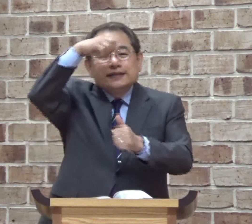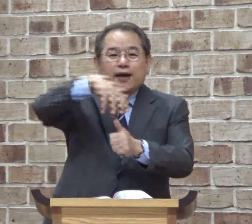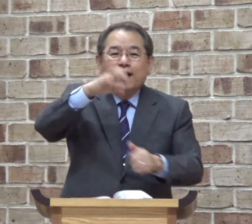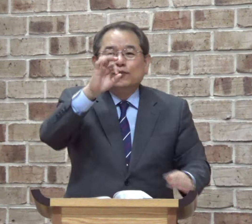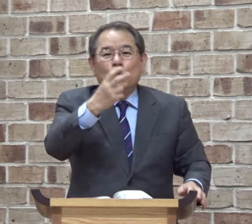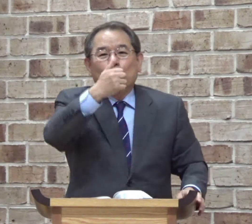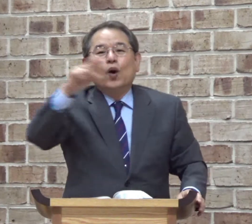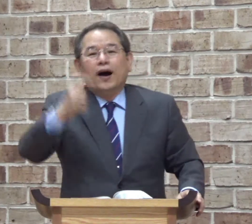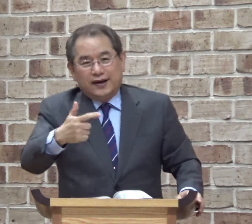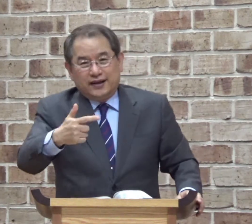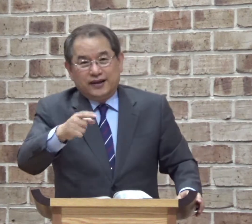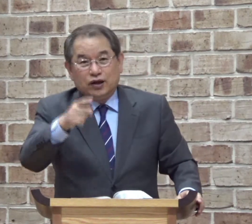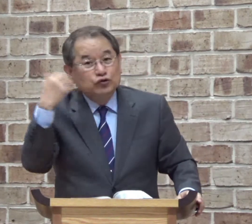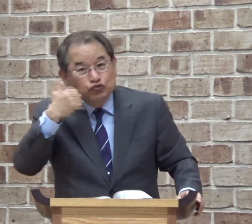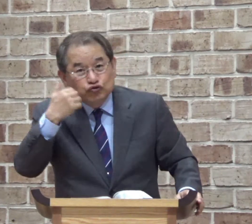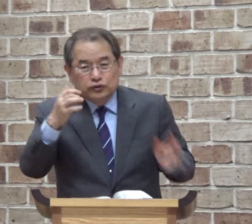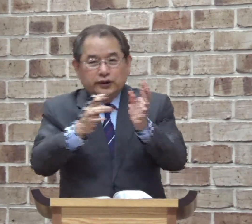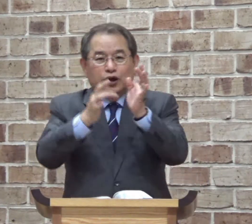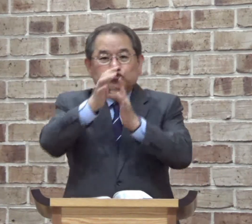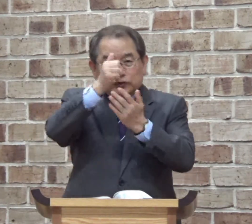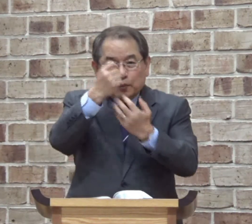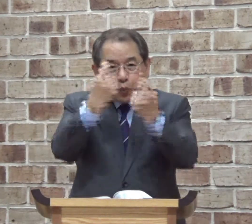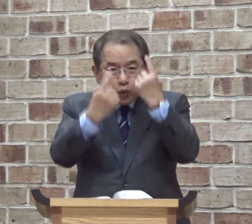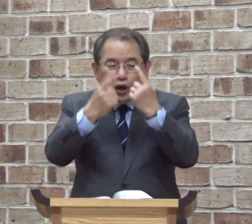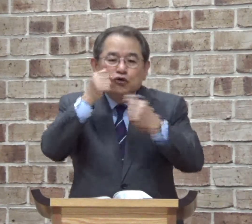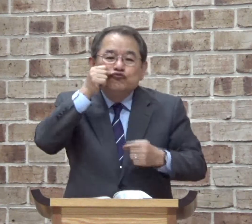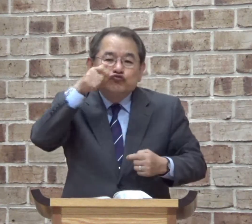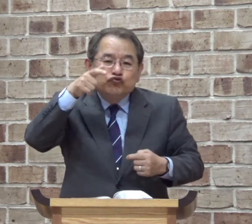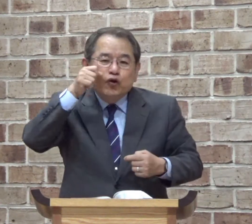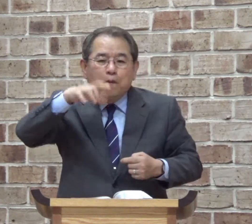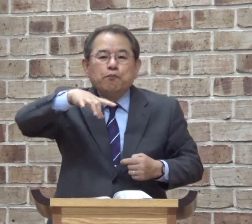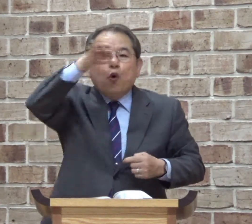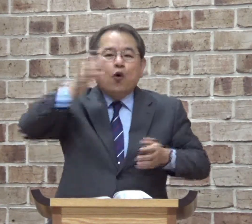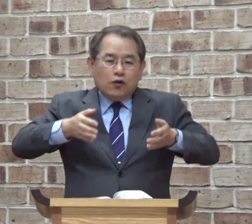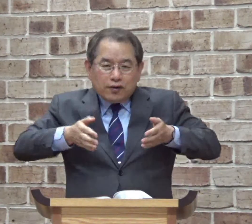예수님보다 6개월 먼저 태어났던 세례 요한은 하나님의 철저한 계획 가운데